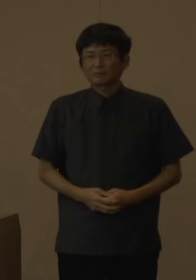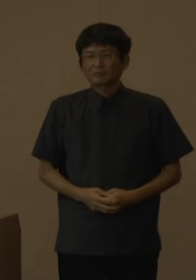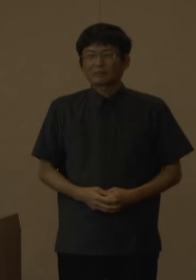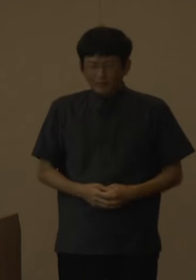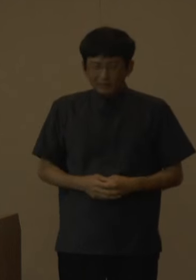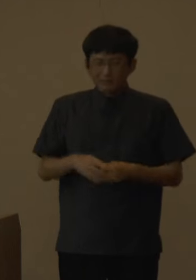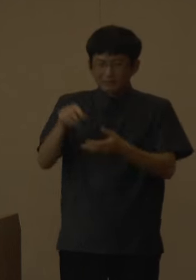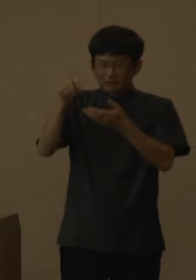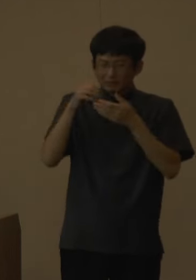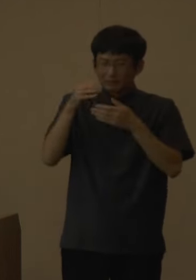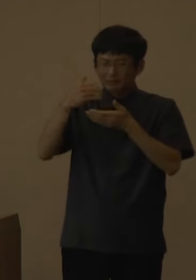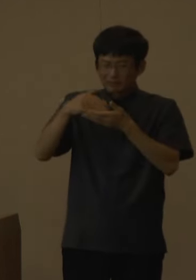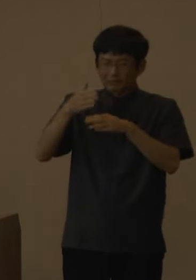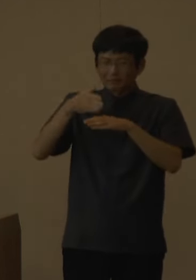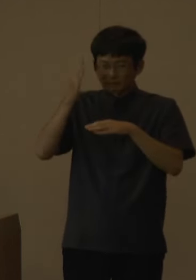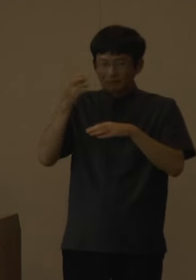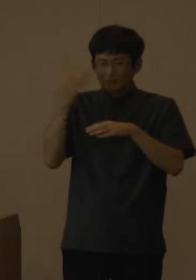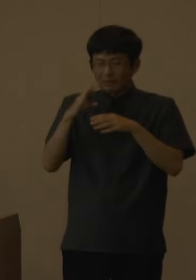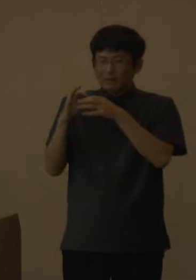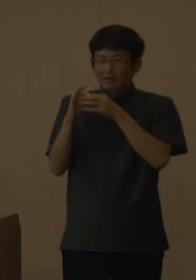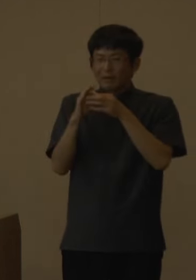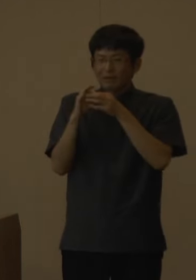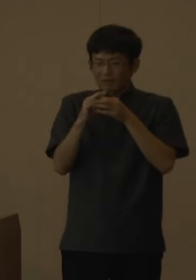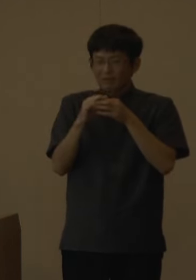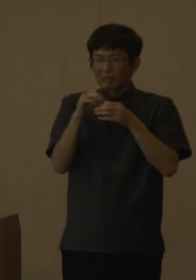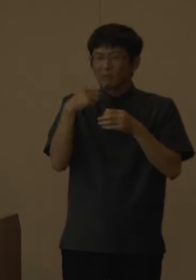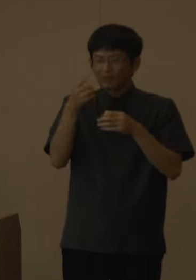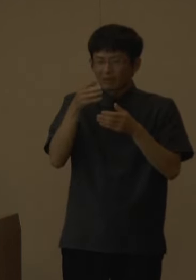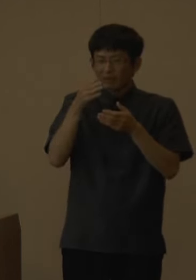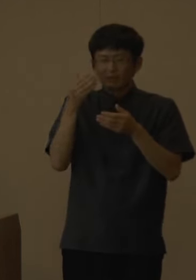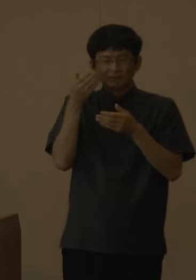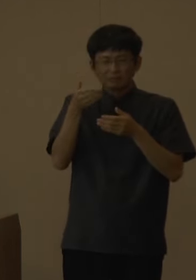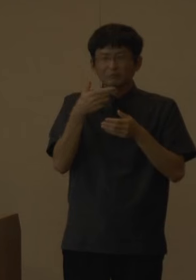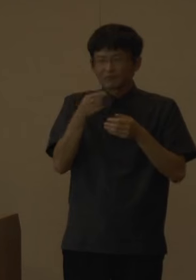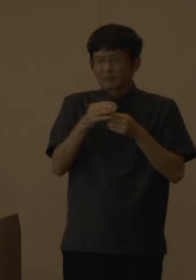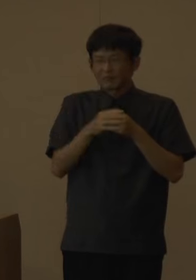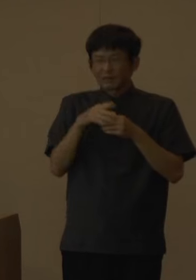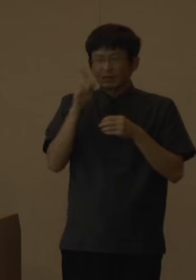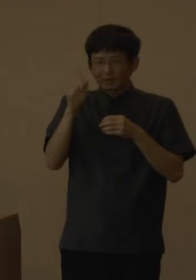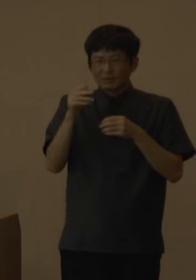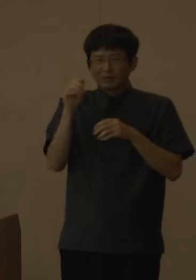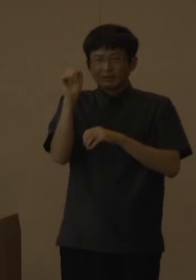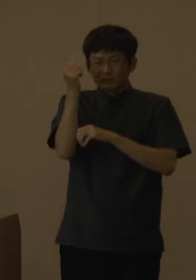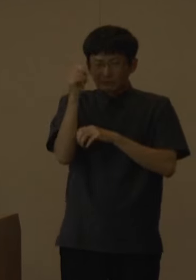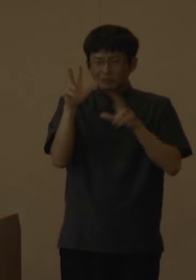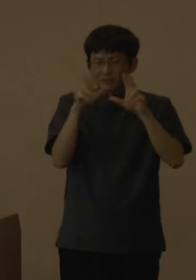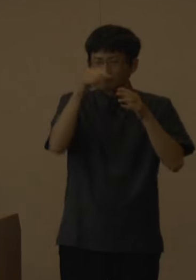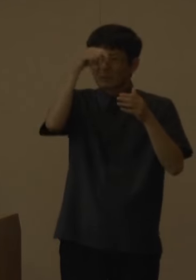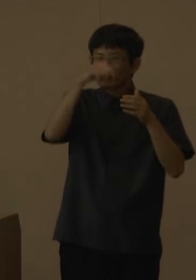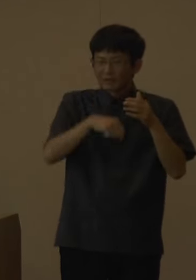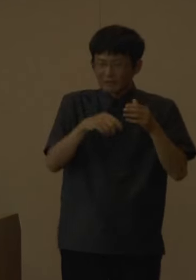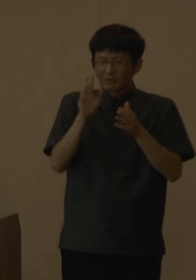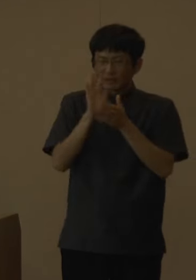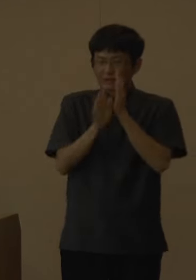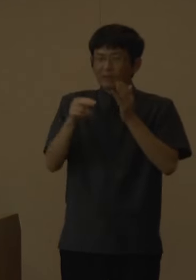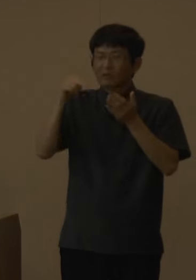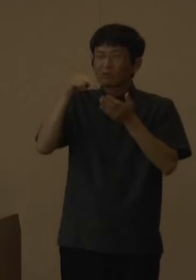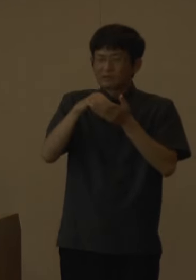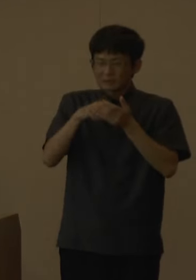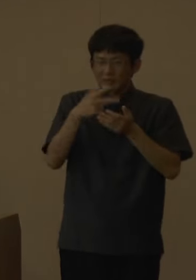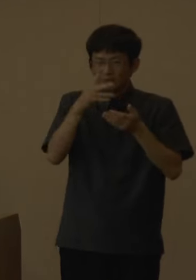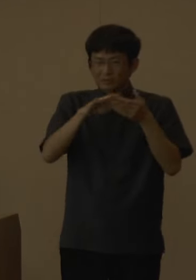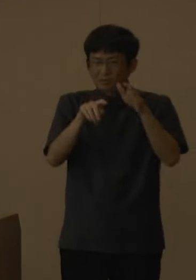ありがとうございます。すいません、関連してもう一点だけ、はい、報道の中では、独自検討している